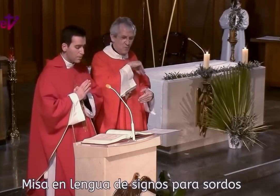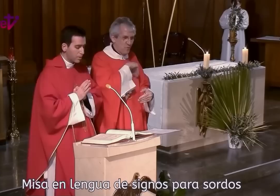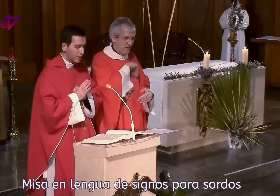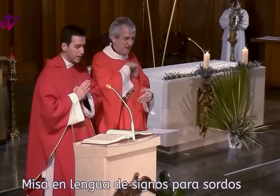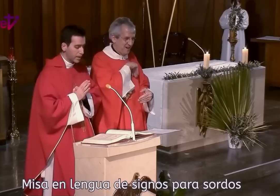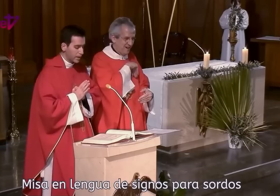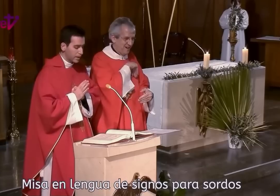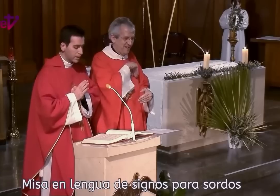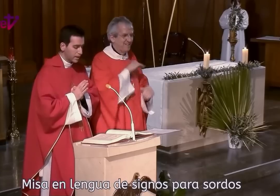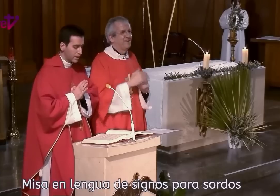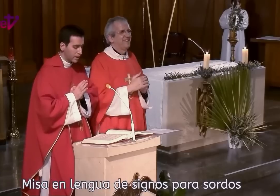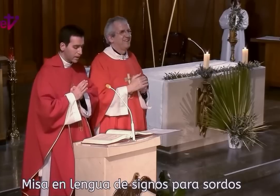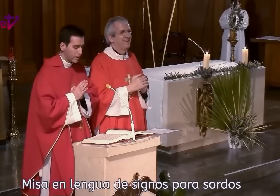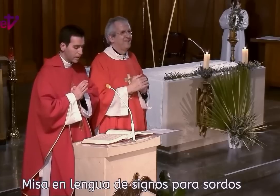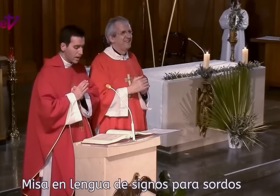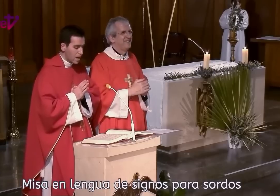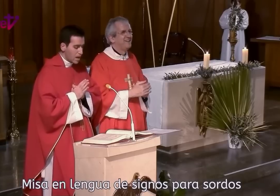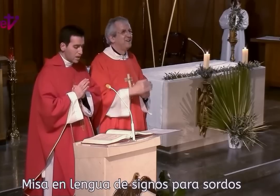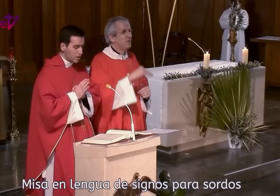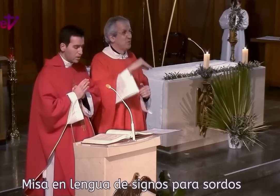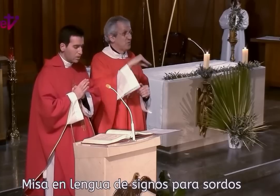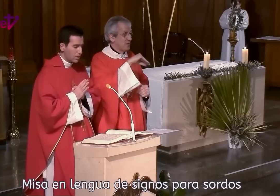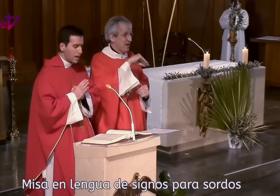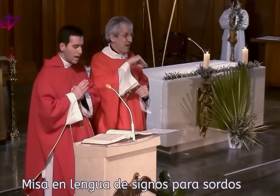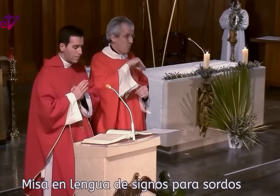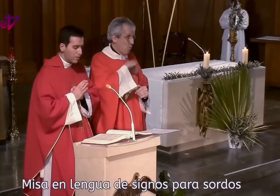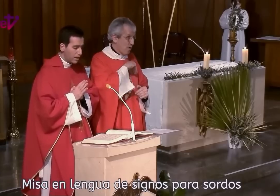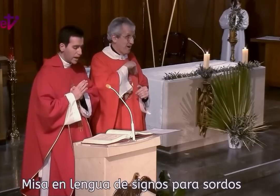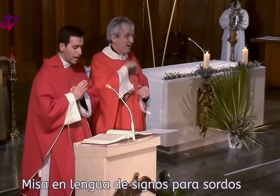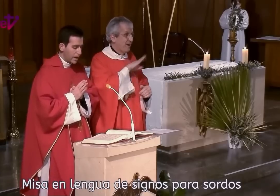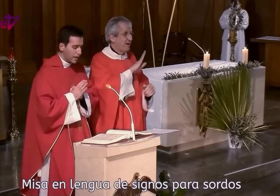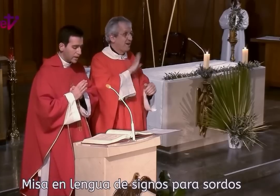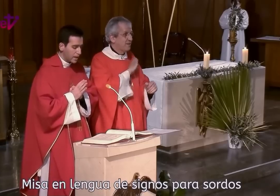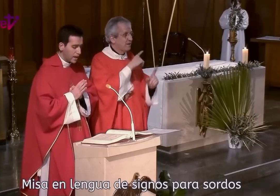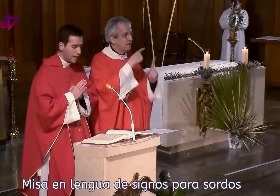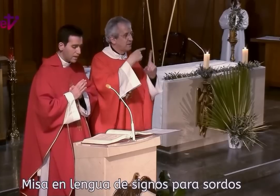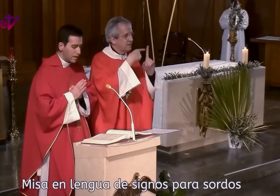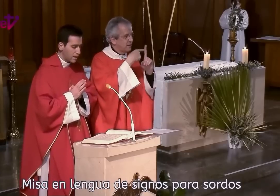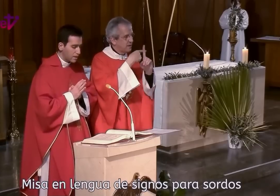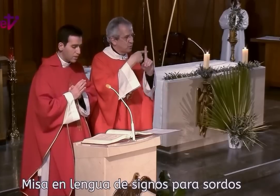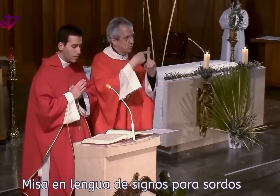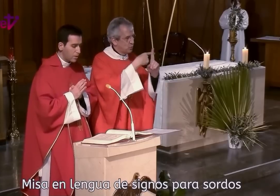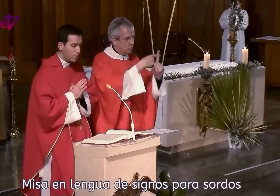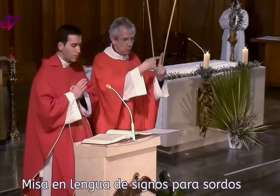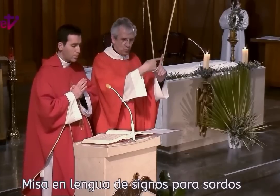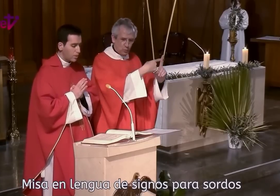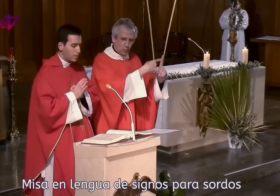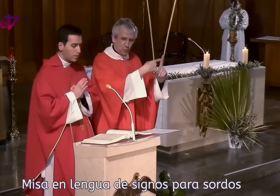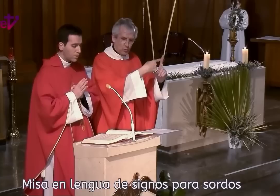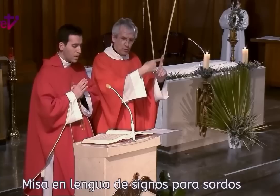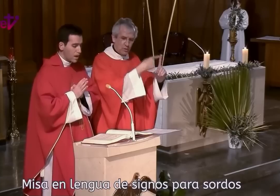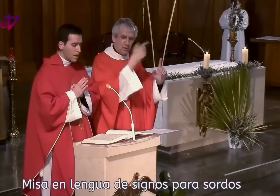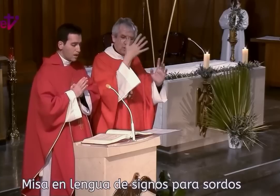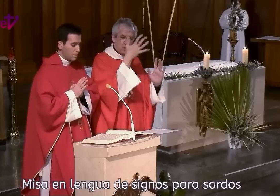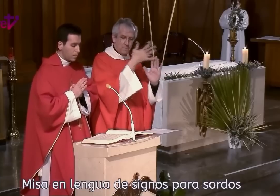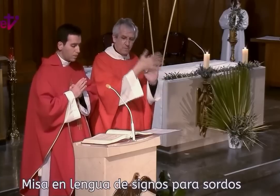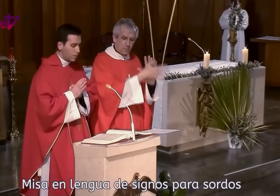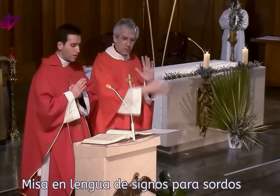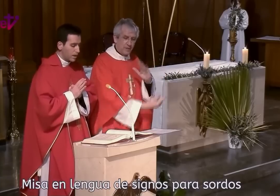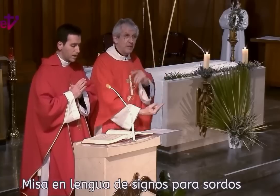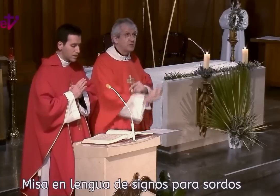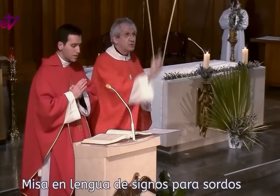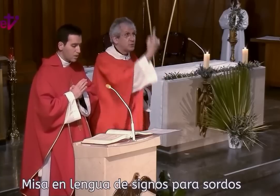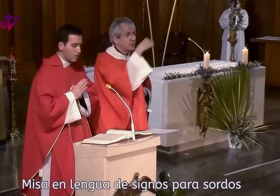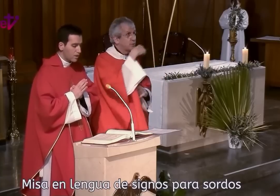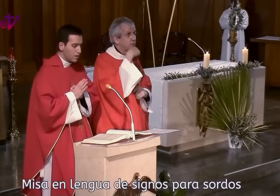la muerte, y una muerte de cruz.